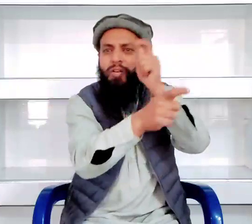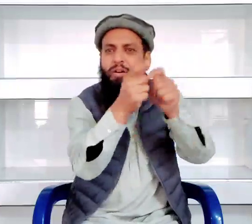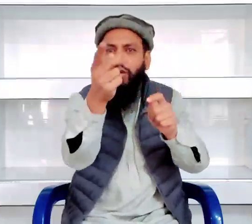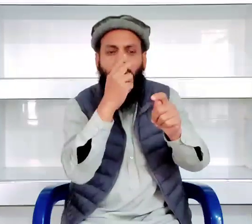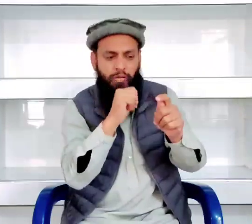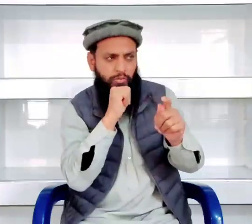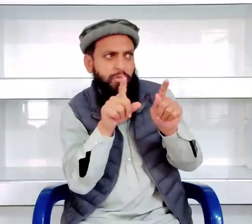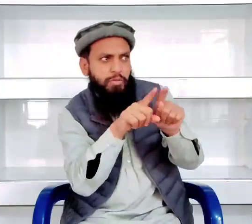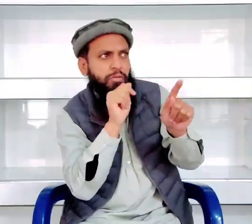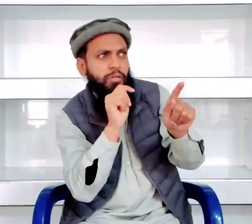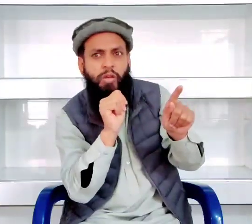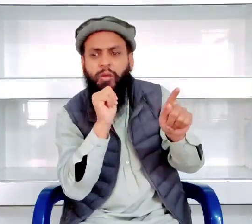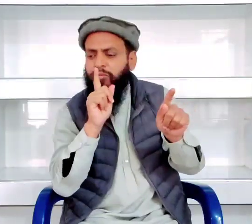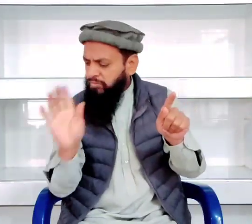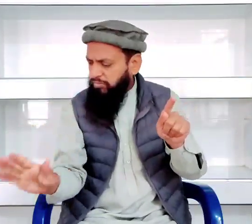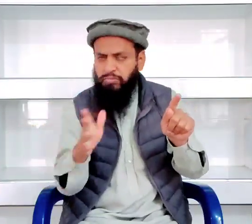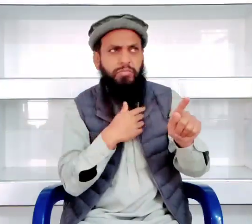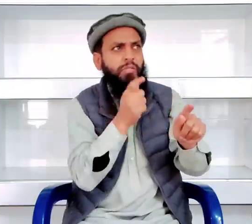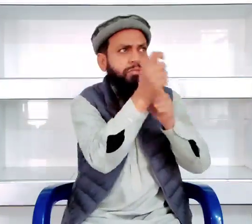کے اندر شریک ہے کے اندر شامل ہے.